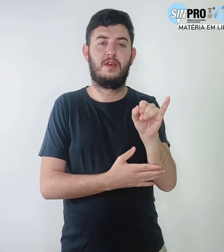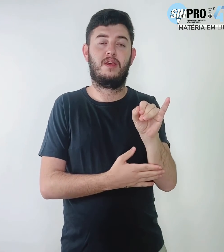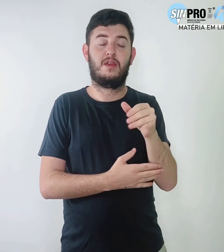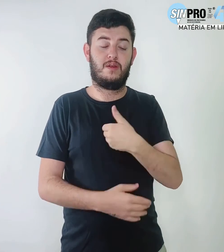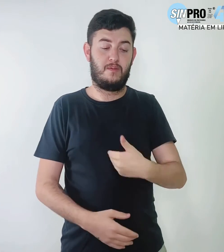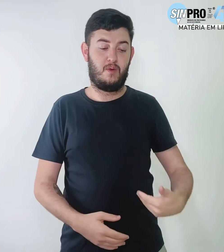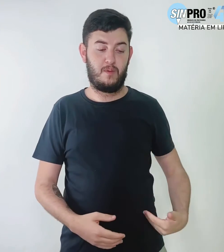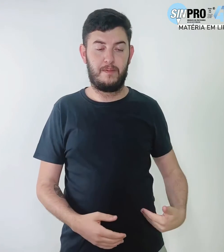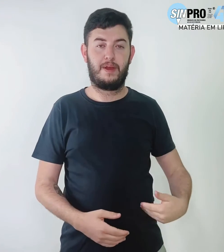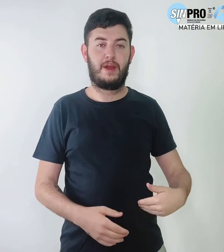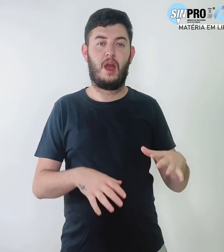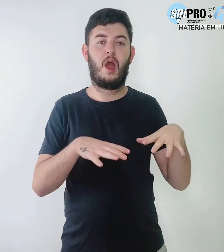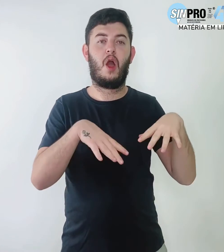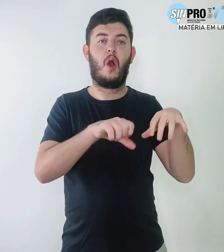a rede privada está com